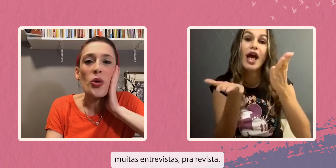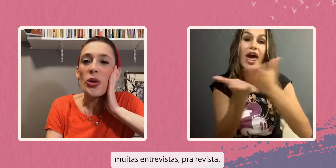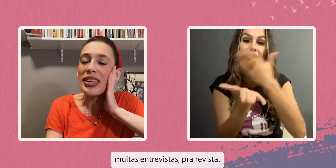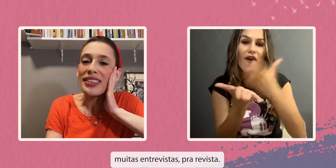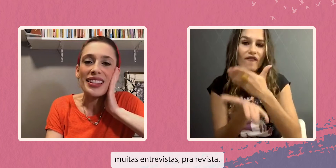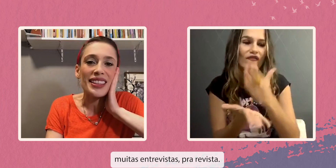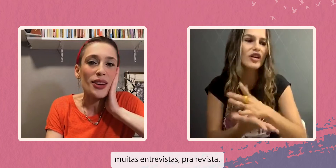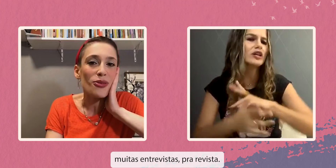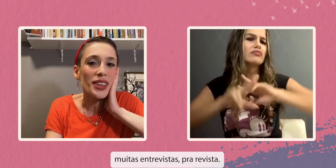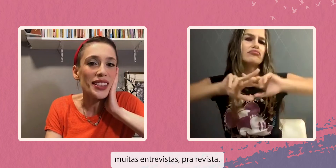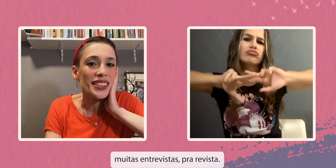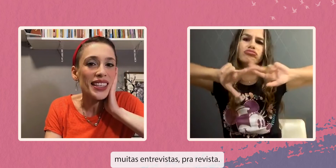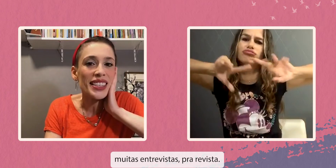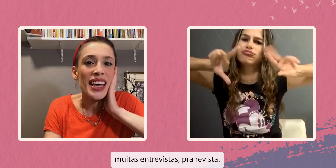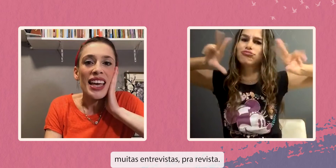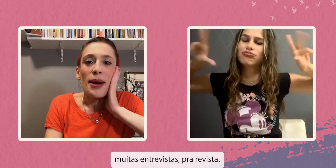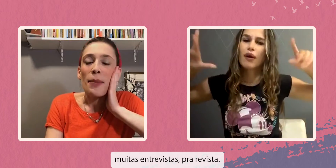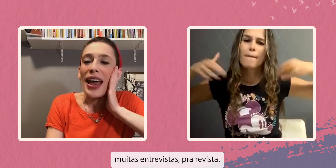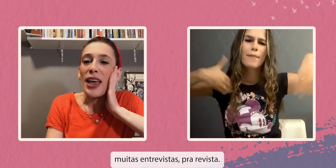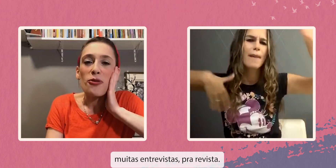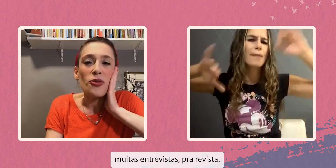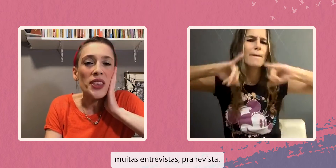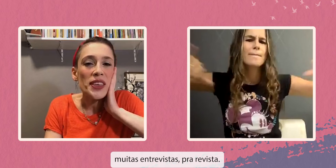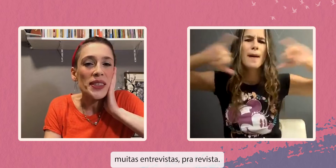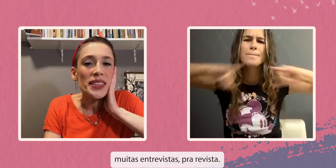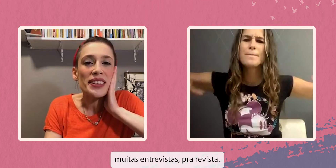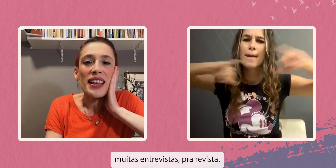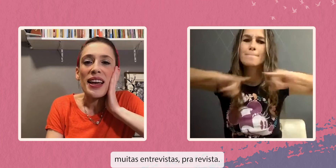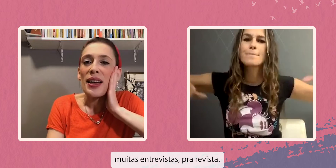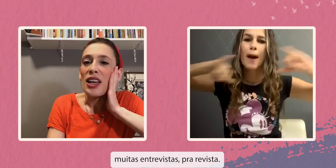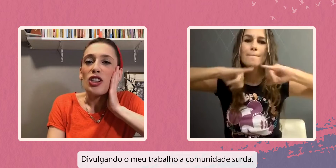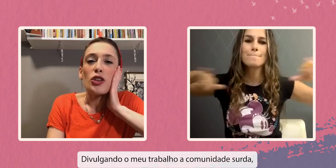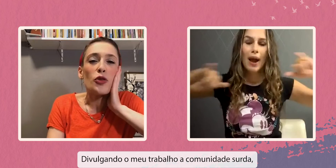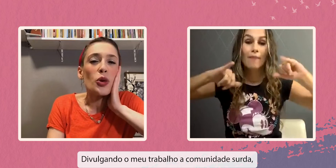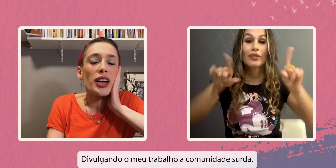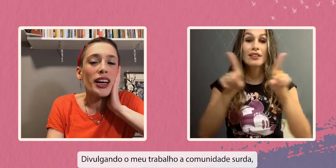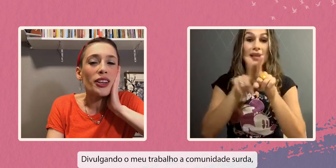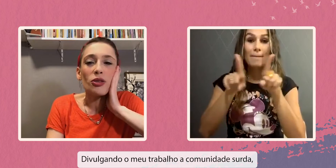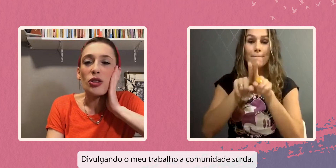jornal, muitas entrevistas para revista,